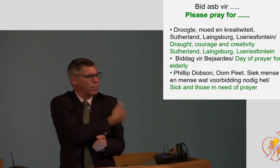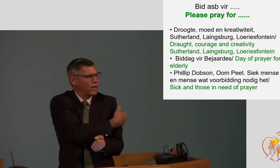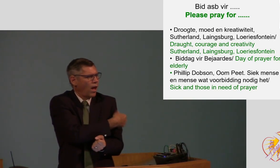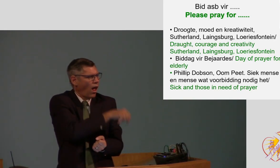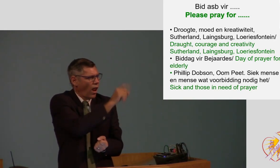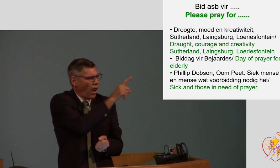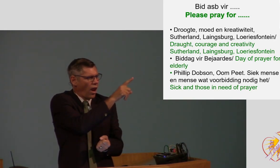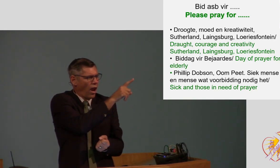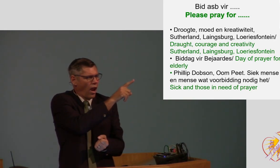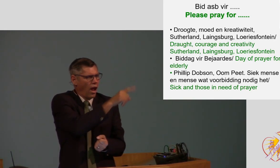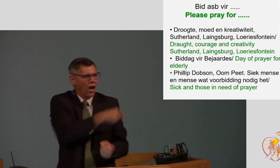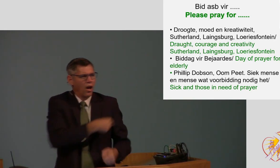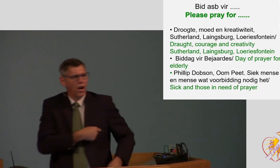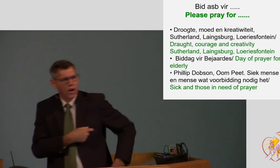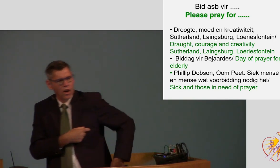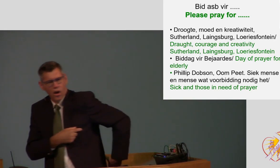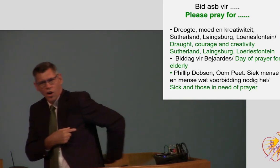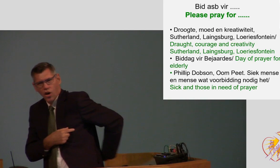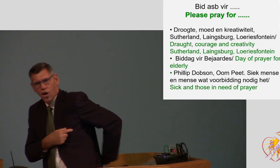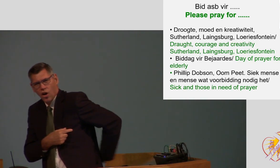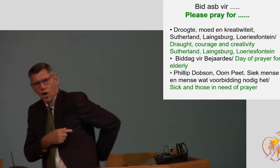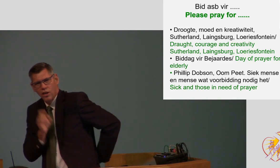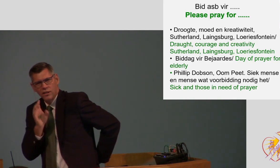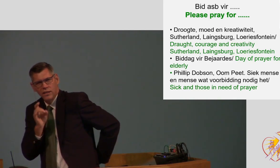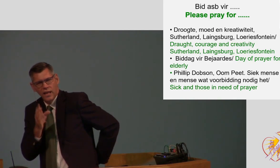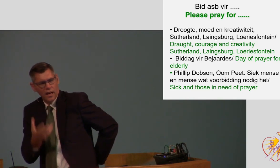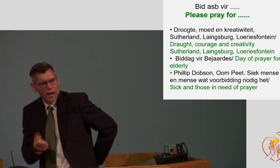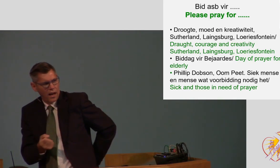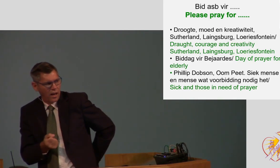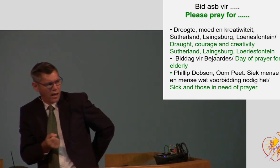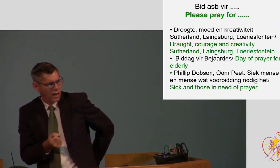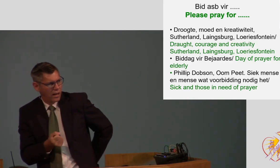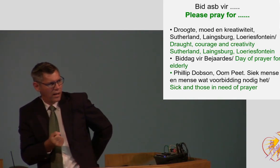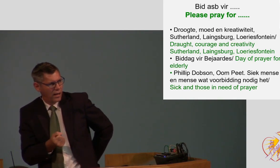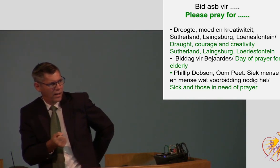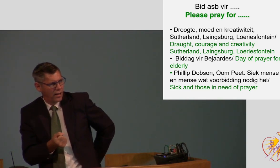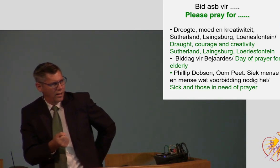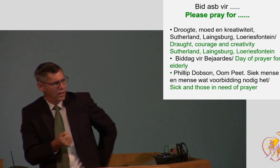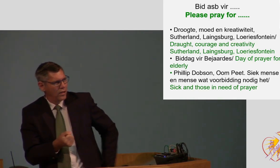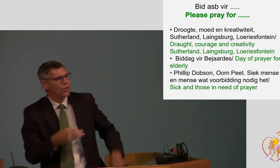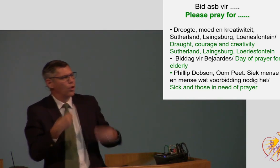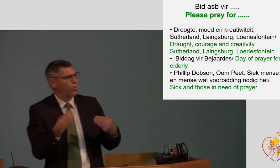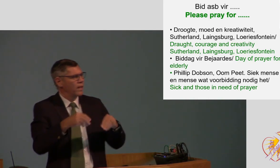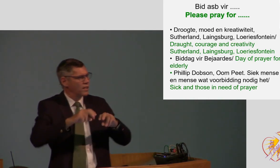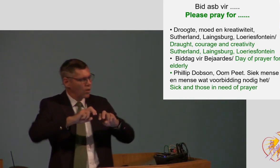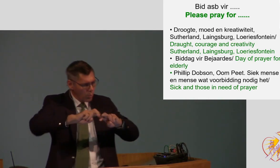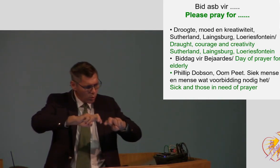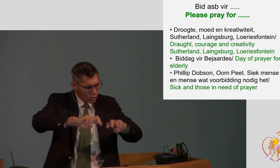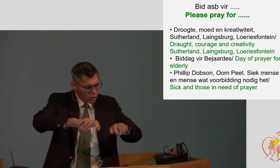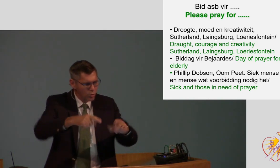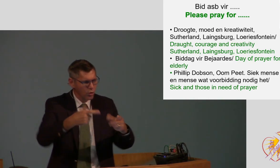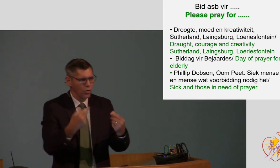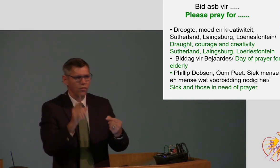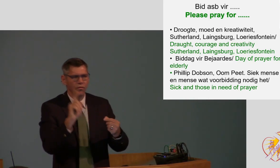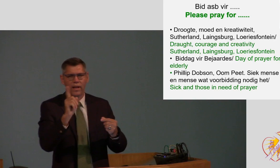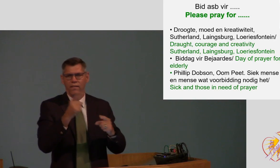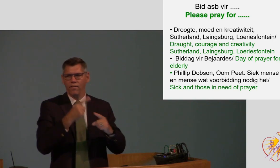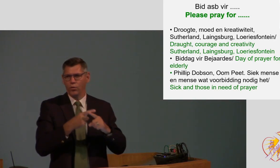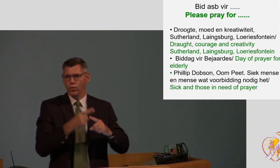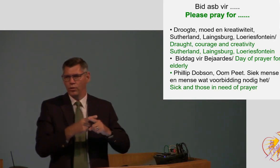hospitaal, rug seer gekry. Nog besig om ondersoek te doen wat fout.